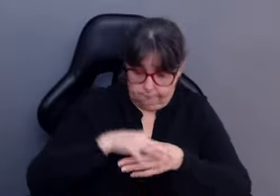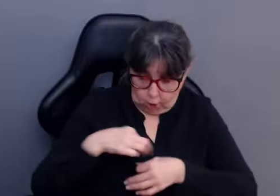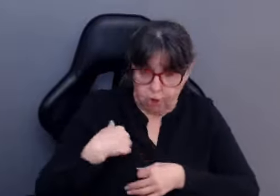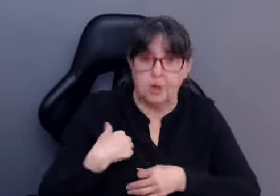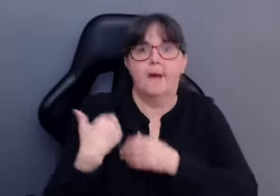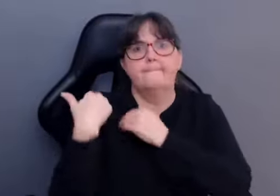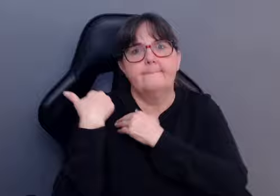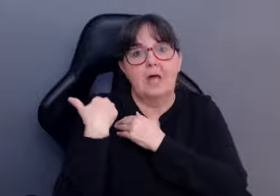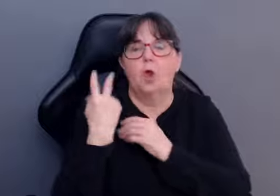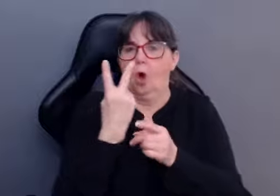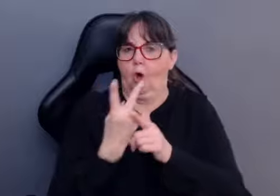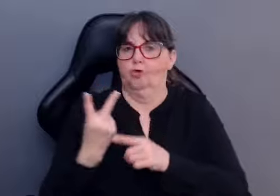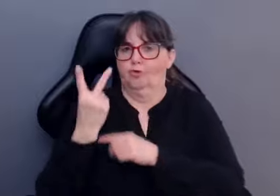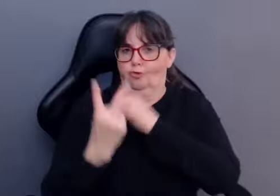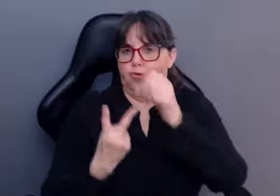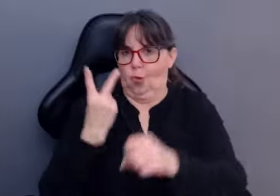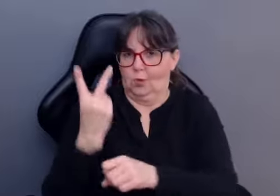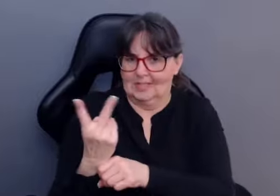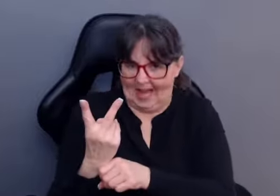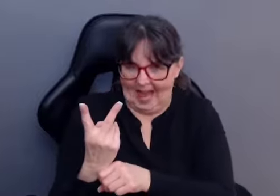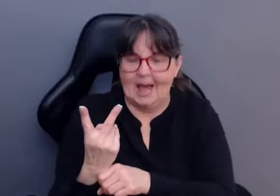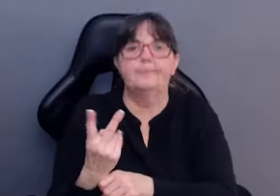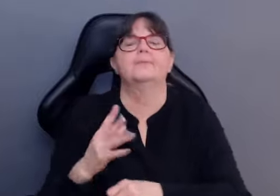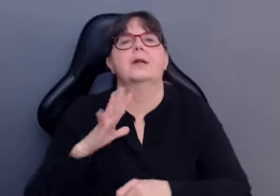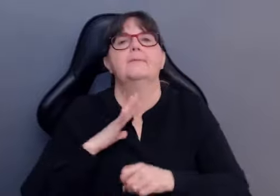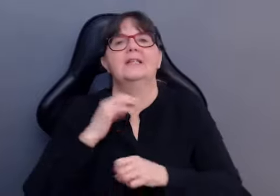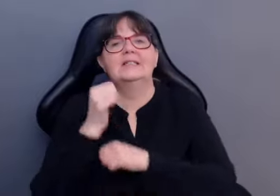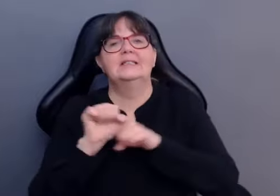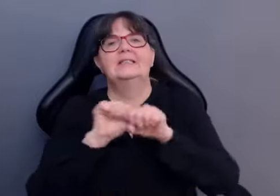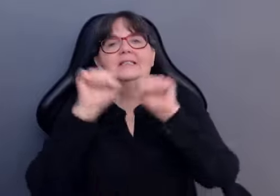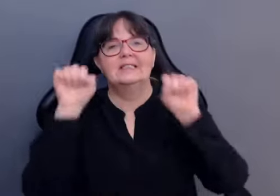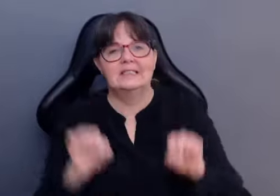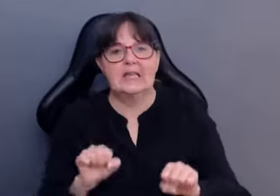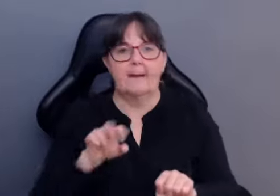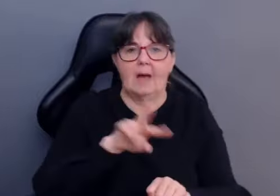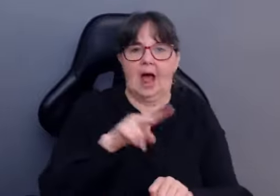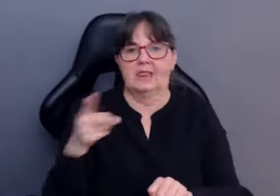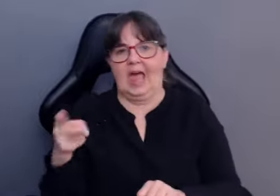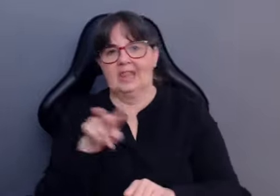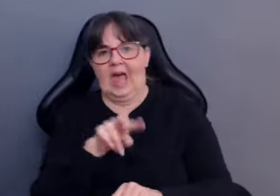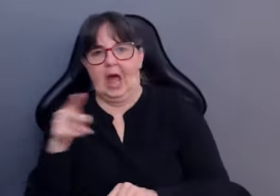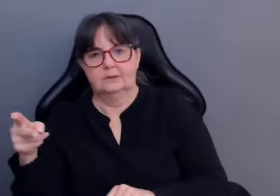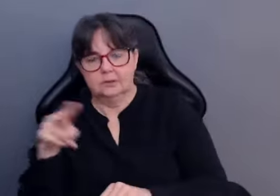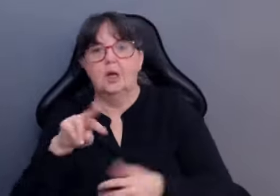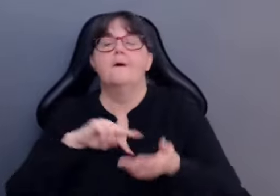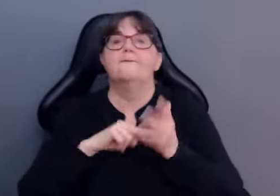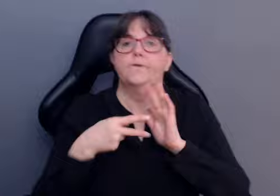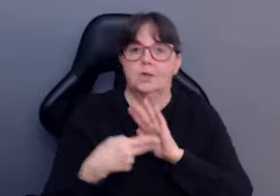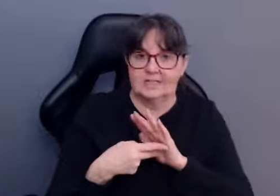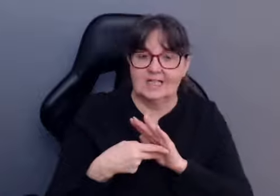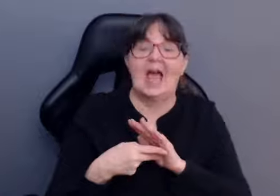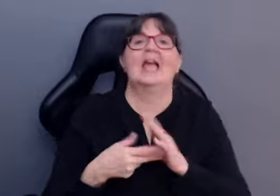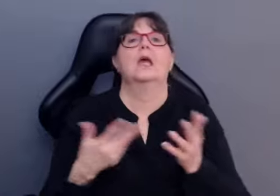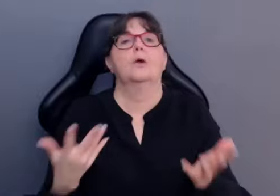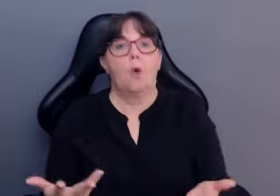2 ans avec un système d'alternance. L'Assemblée générale élira donc